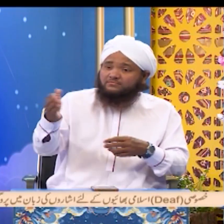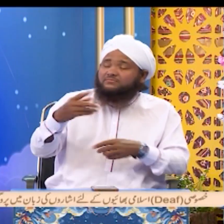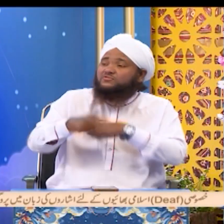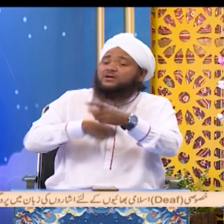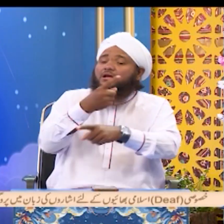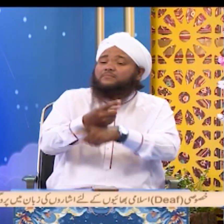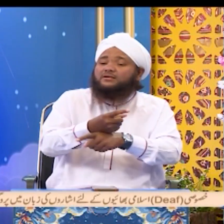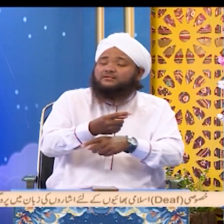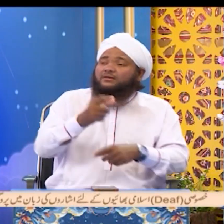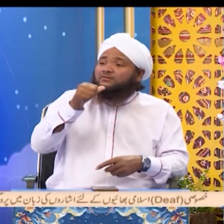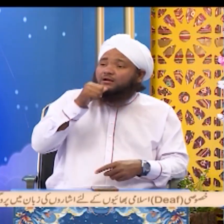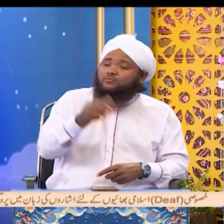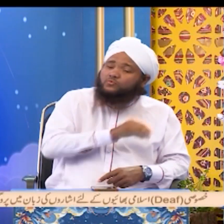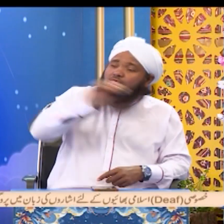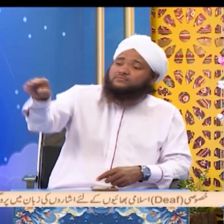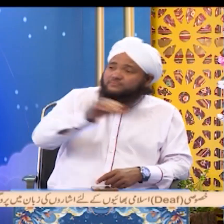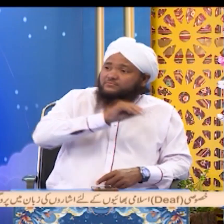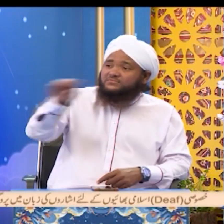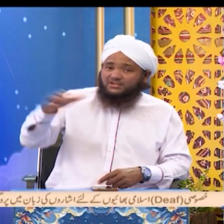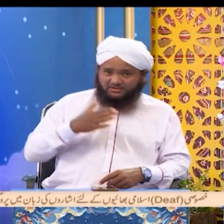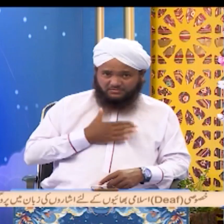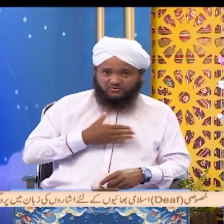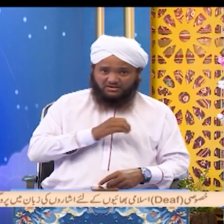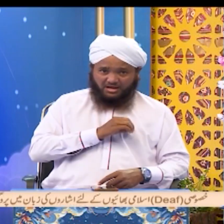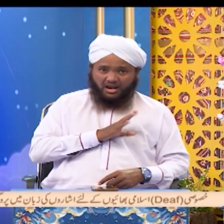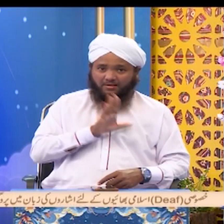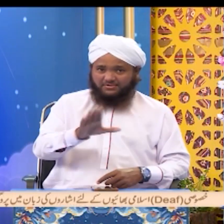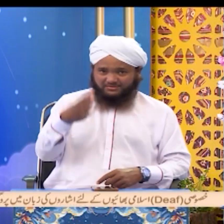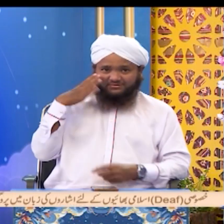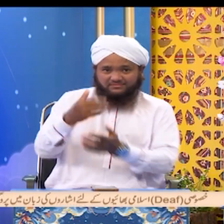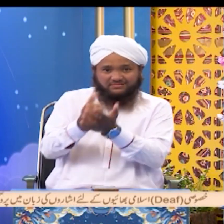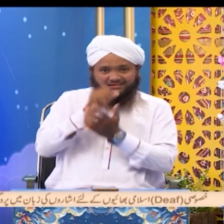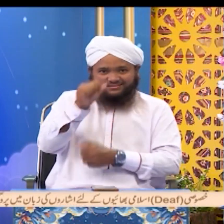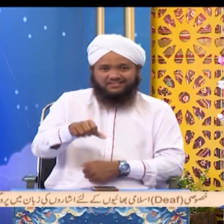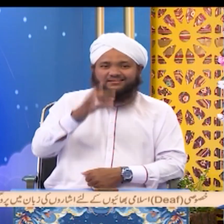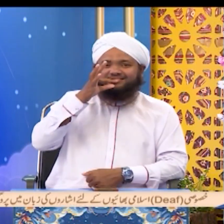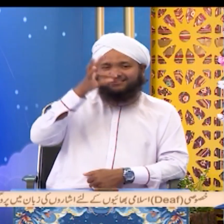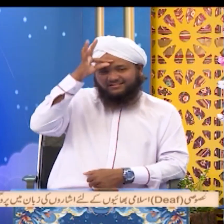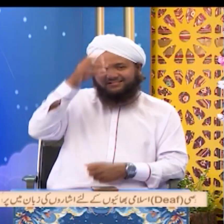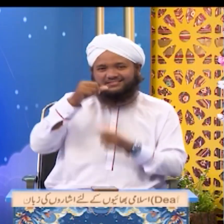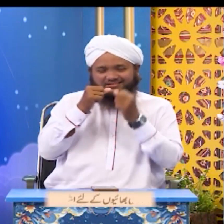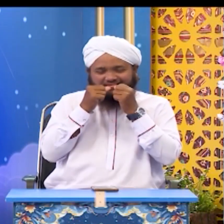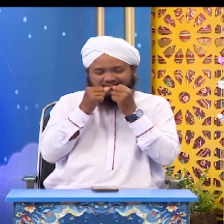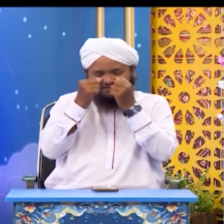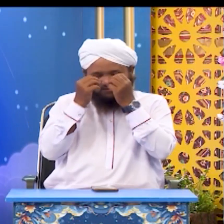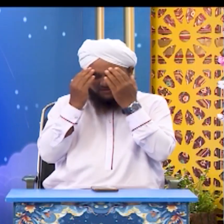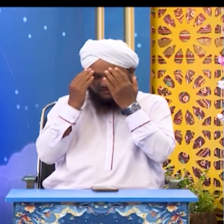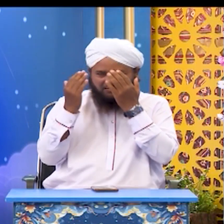ان کے باپوں کو دیا، کیا مجھے اس عمل کا کوئی اجر ملے گا؟ تو سرکار دو عالم صلی اللہ تعالی